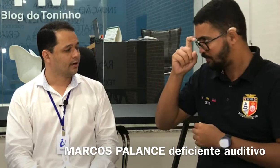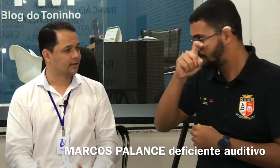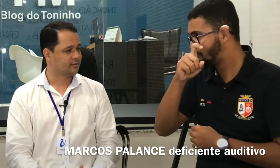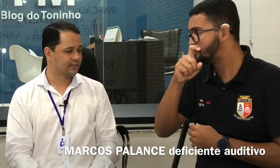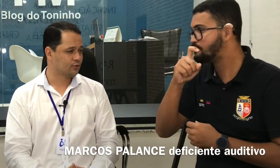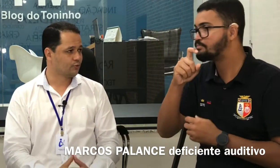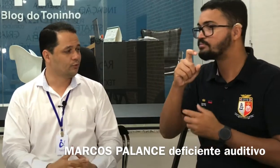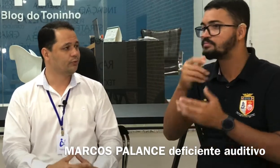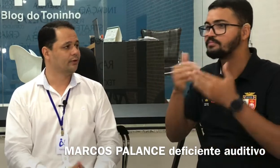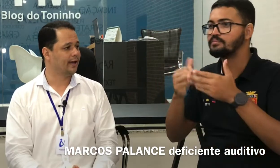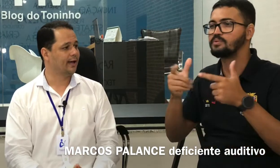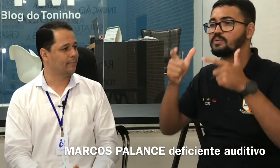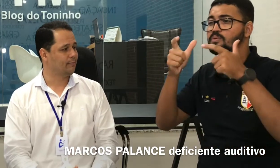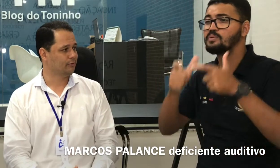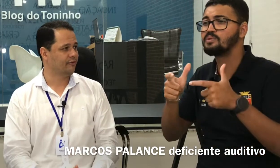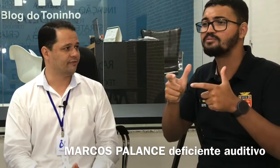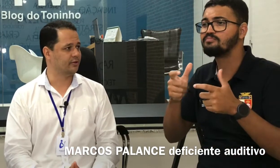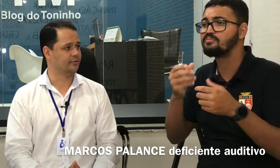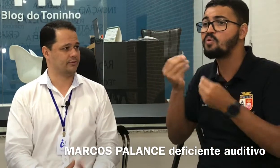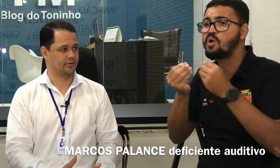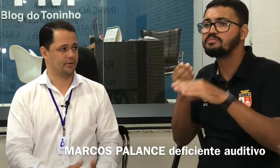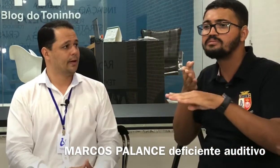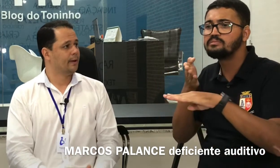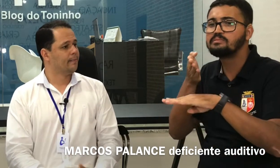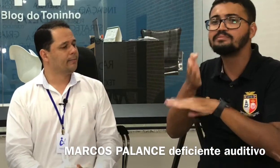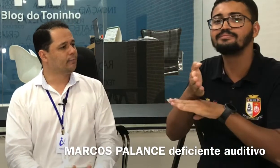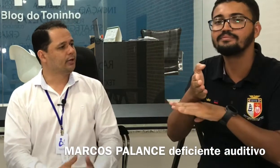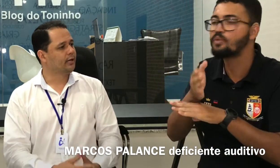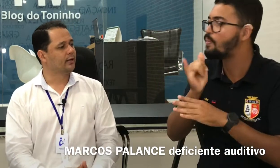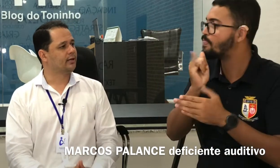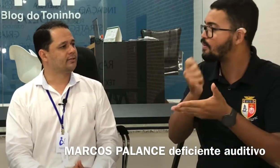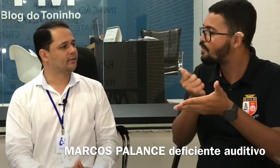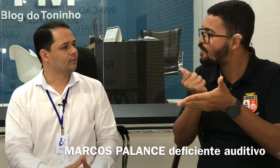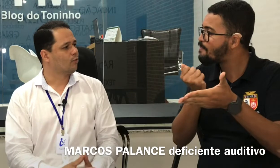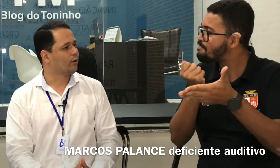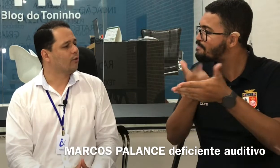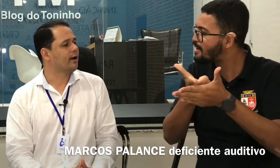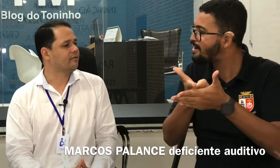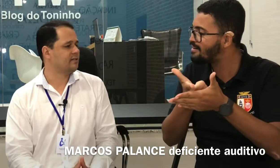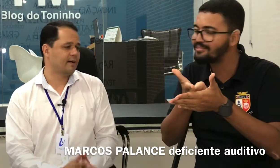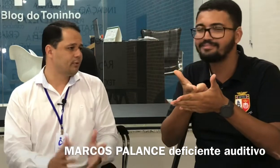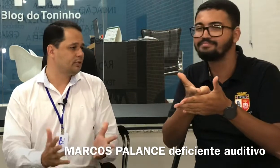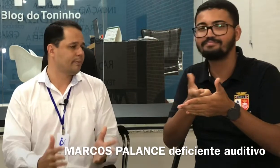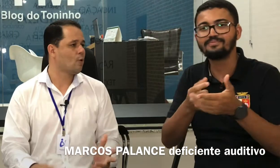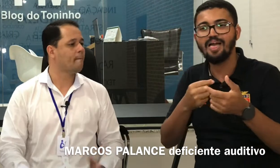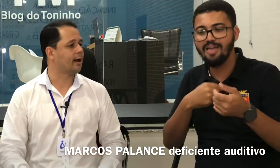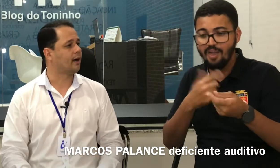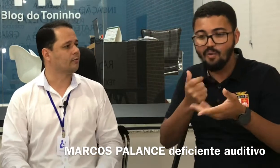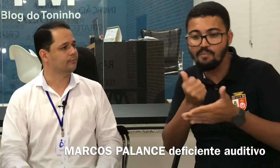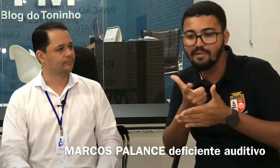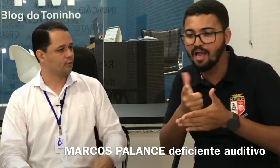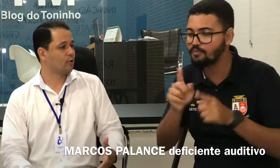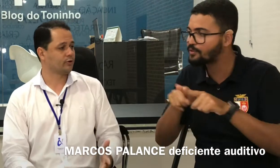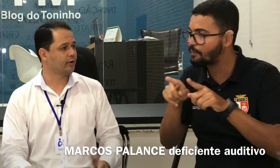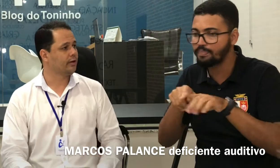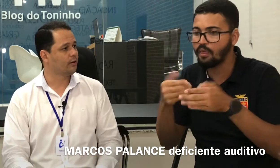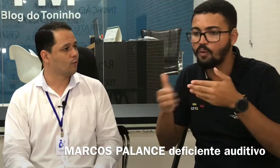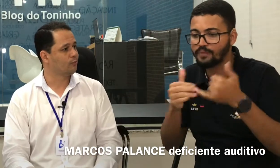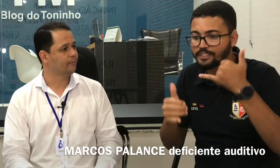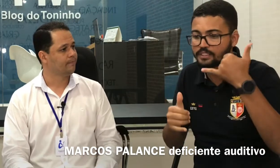Ser surdo é muito difícil. Primeiro porque, assim, qualquer lugar que você vai, por exemplo, para comprar algo, uma coisa corriqueira, comum.